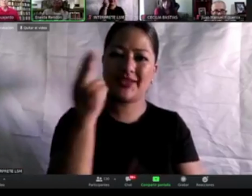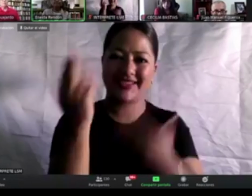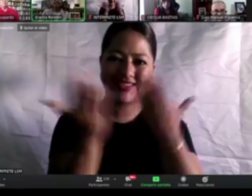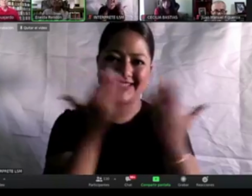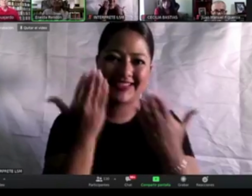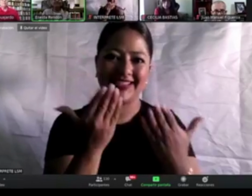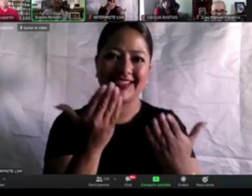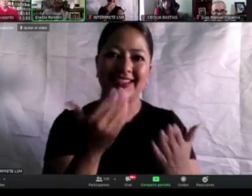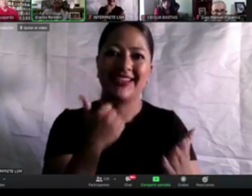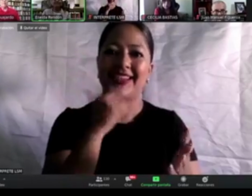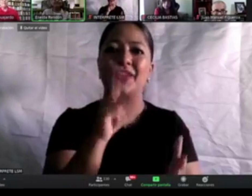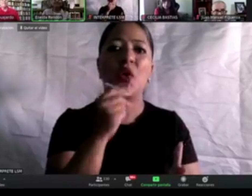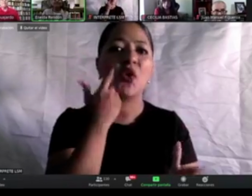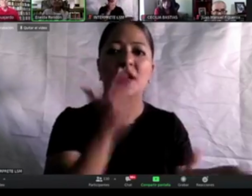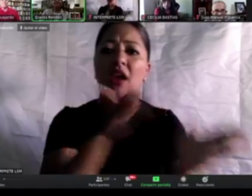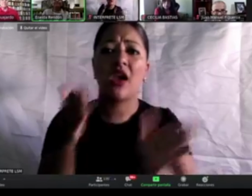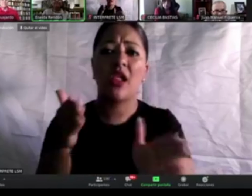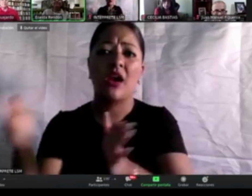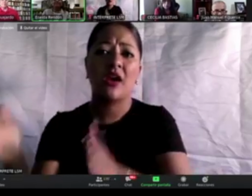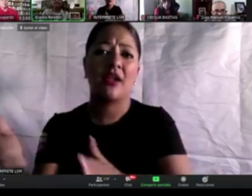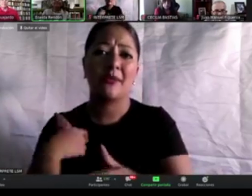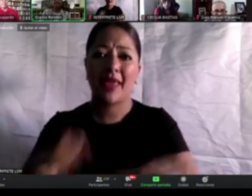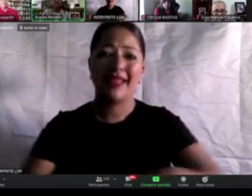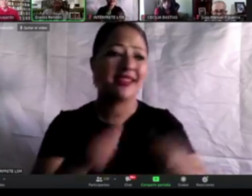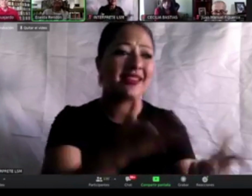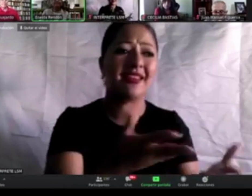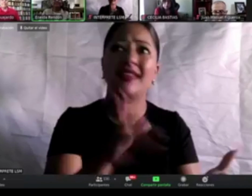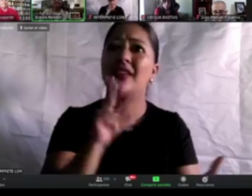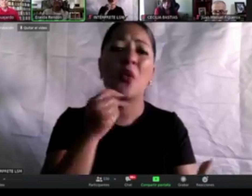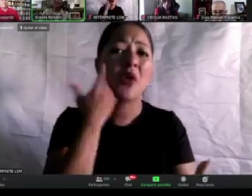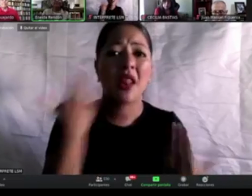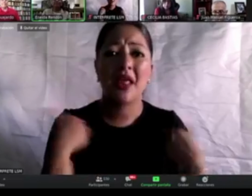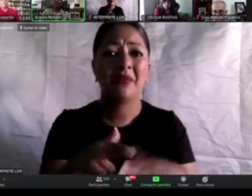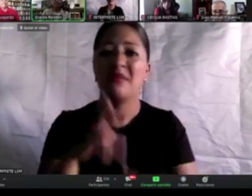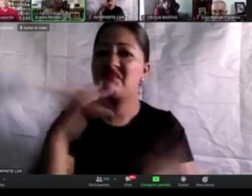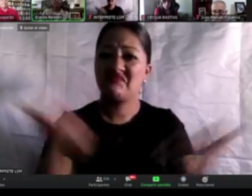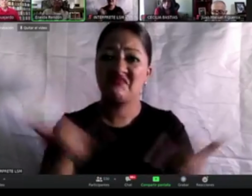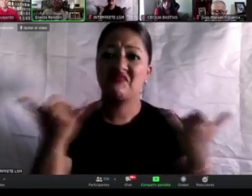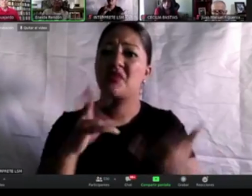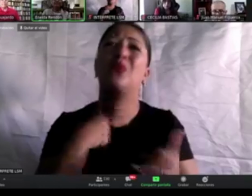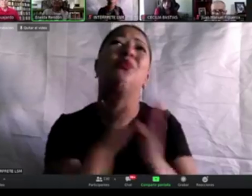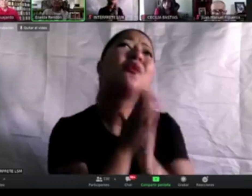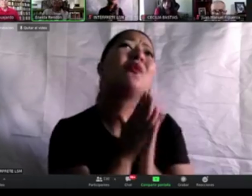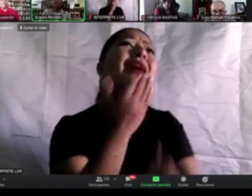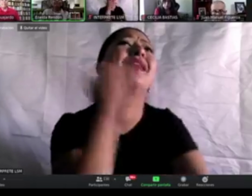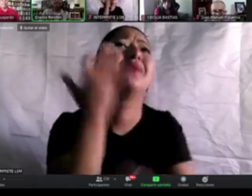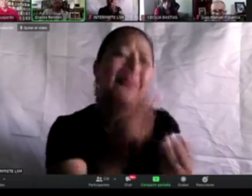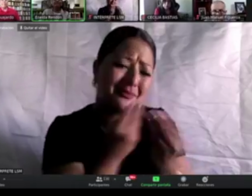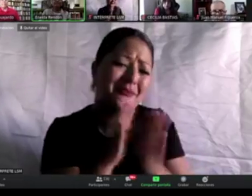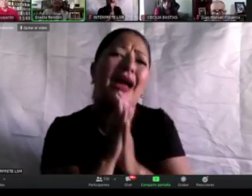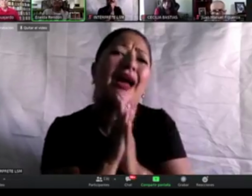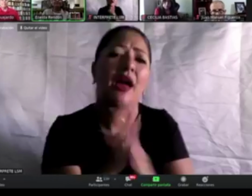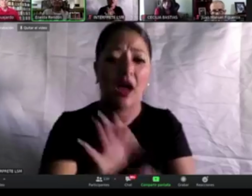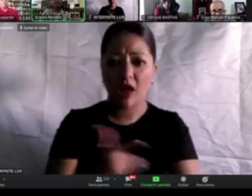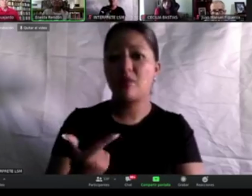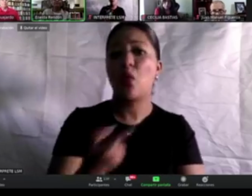dar prórrogas para la entrega de de mis actividades este porque pues a nadie le daba porque me tenía